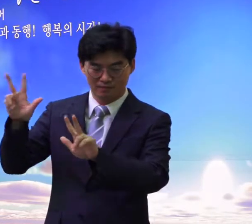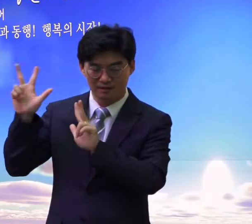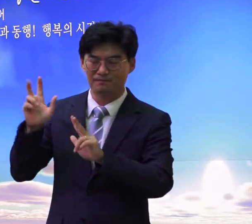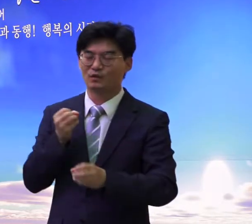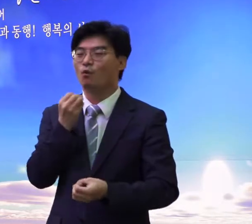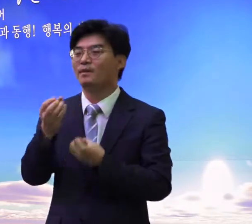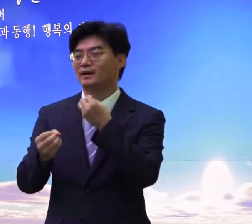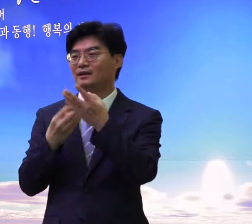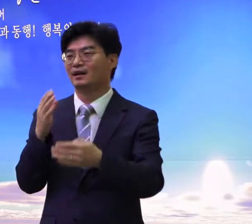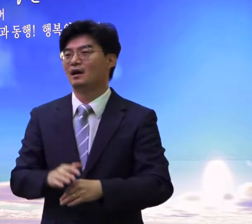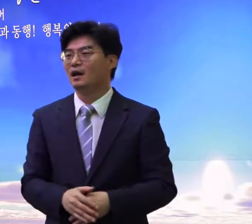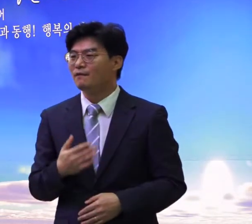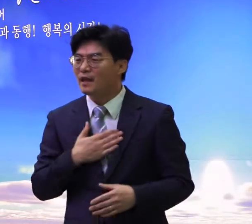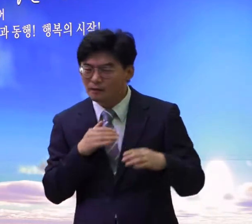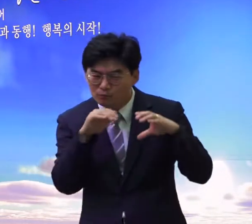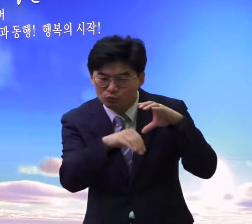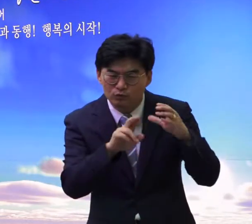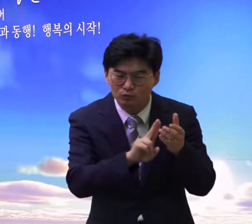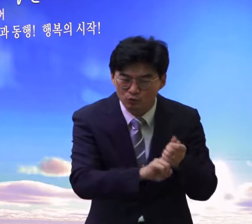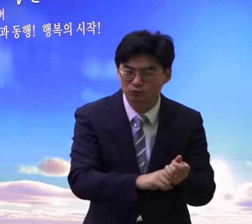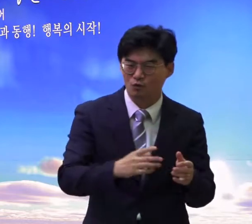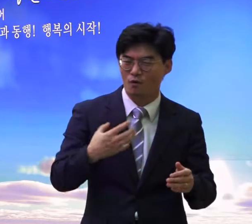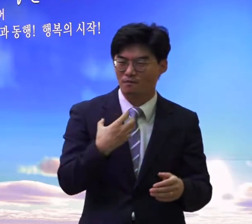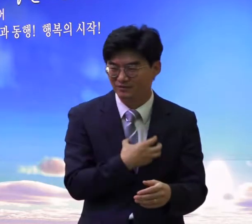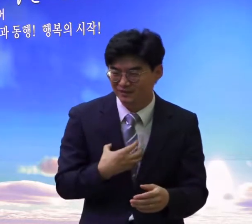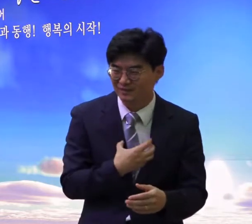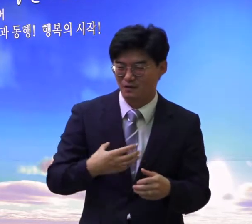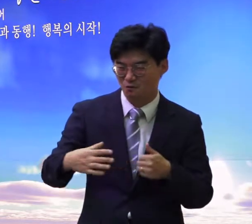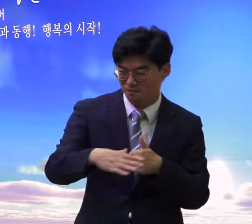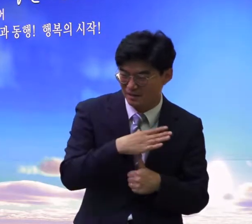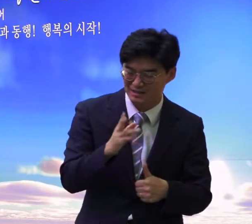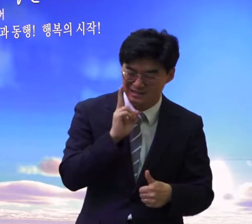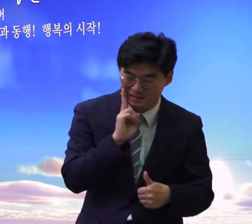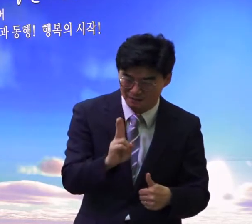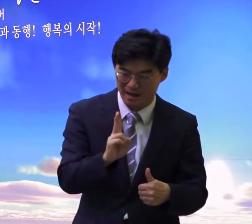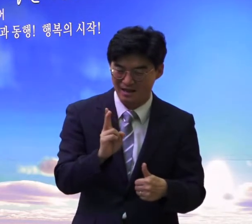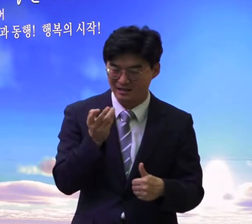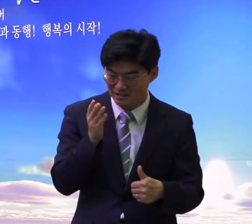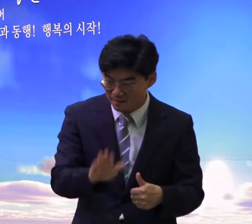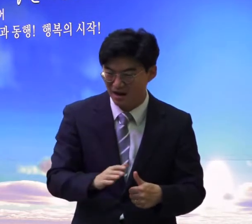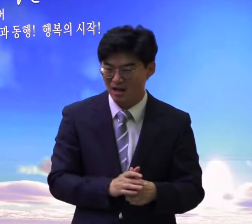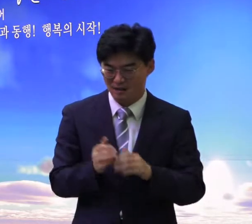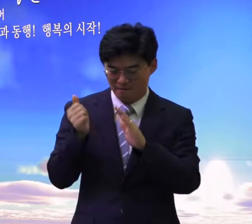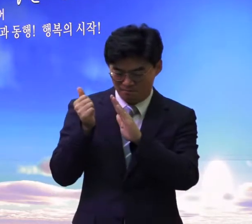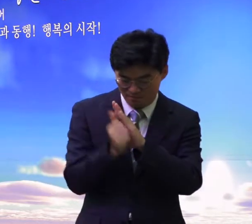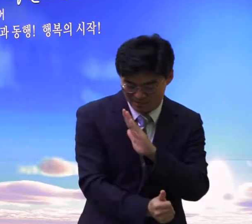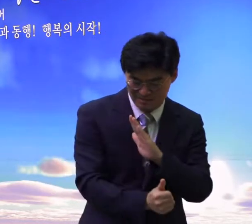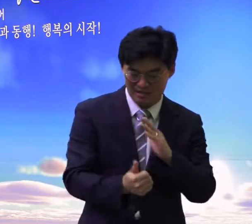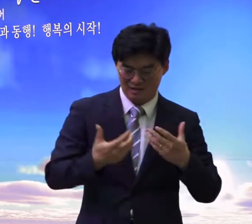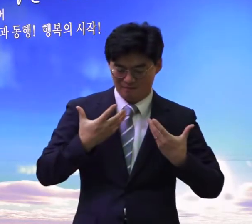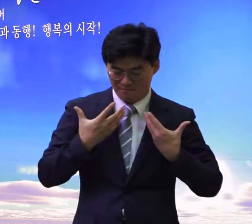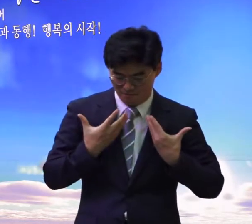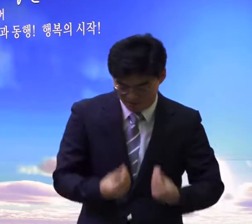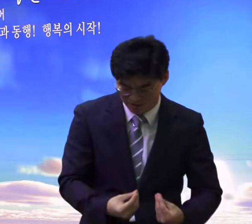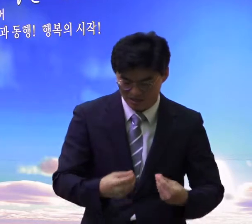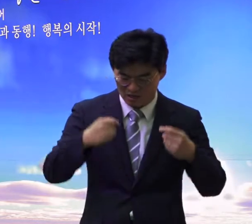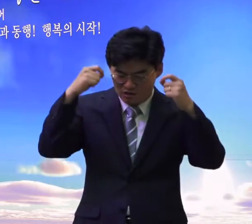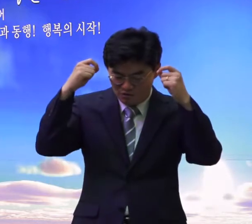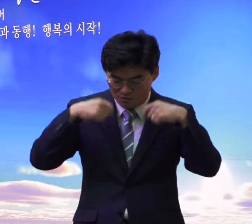이 골 속에서, 이 아둘람 골 속에서 여기에 웅크리고 좌절하고 여기 앉아서 울며 내가 하나님 앞에 하소연만 하고